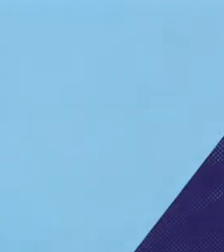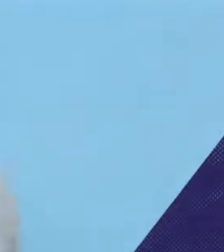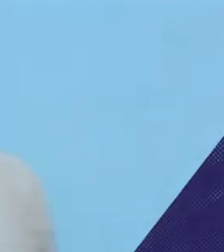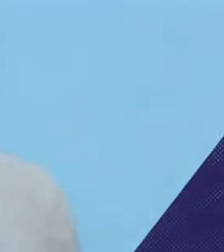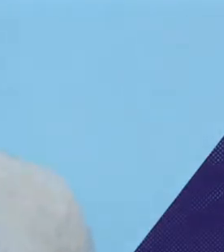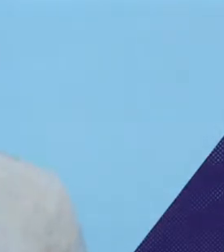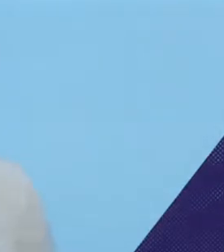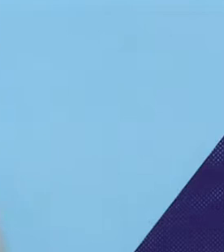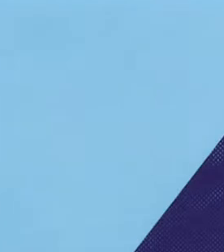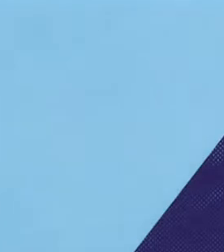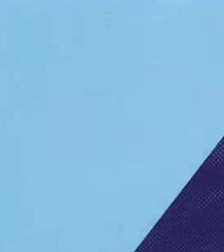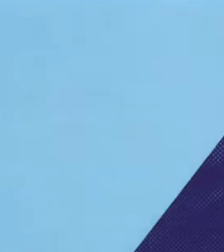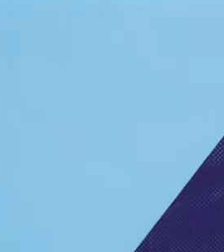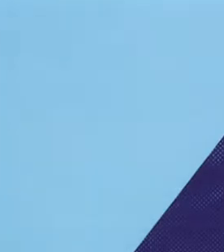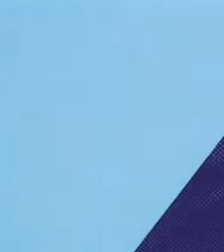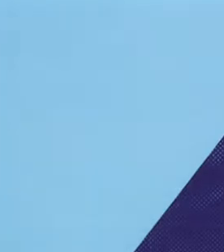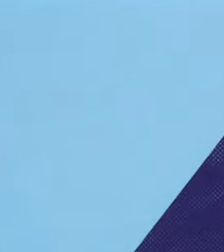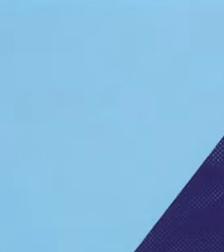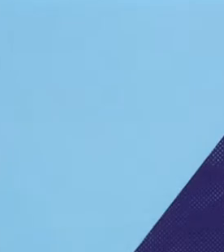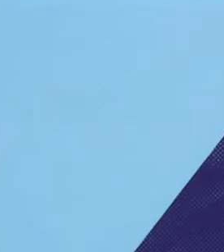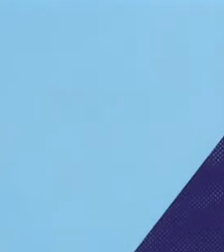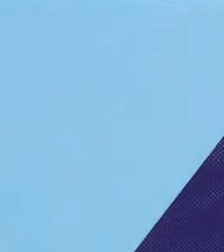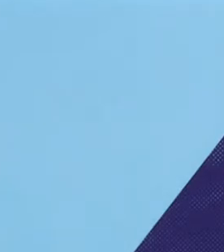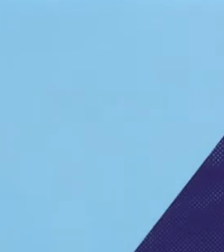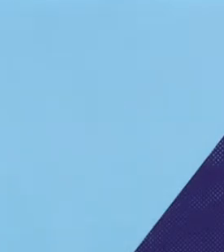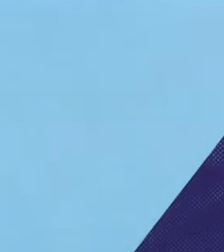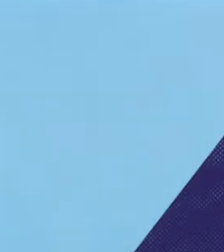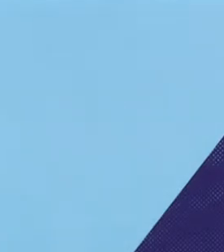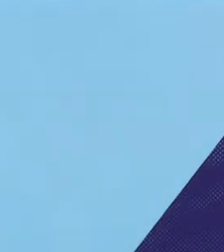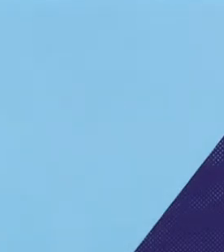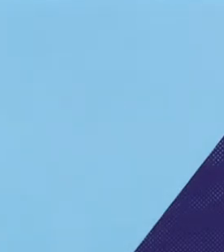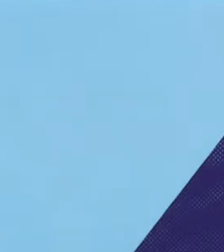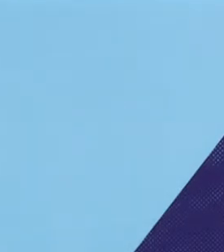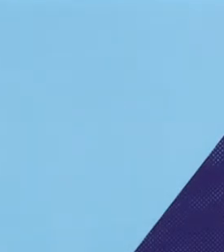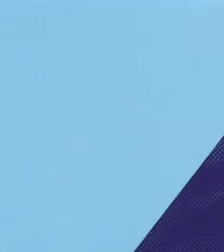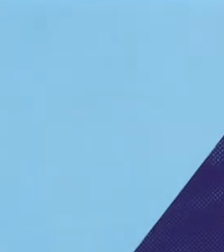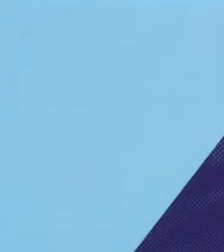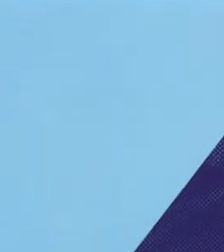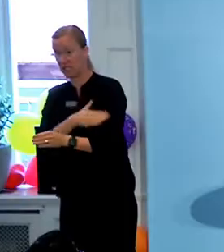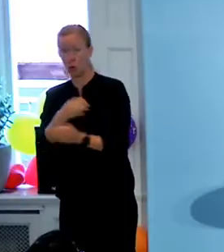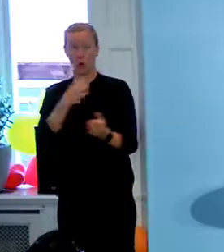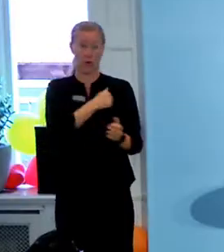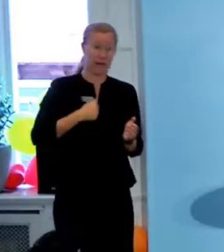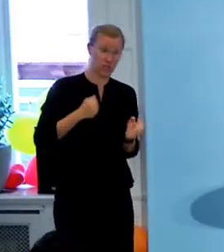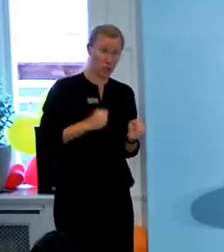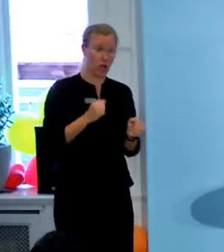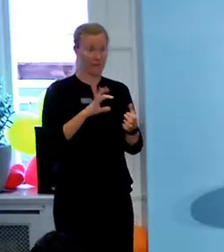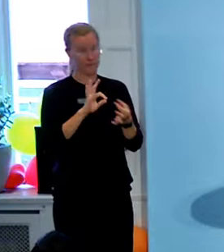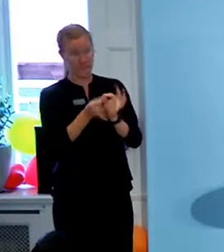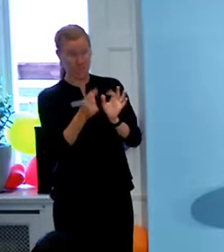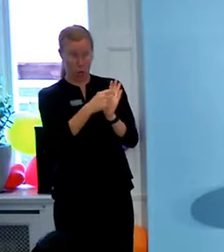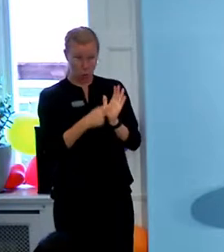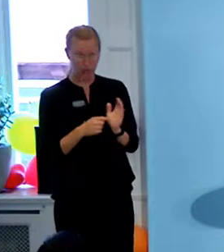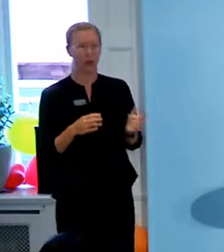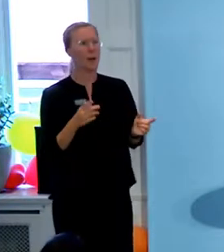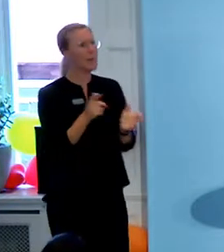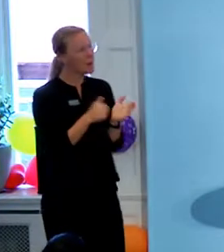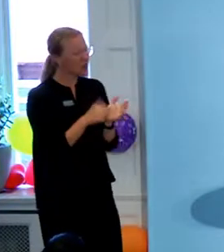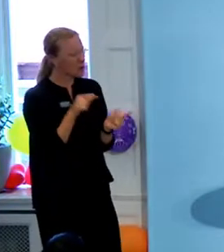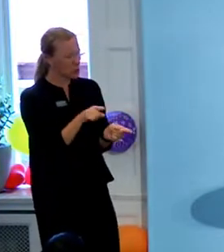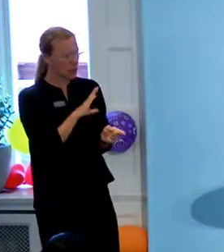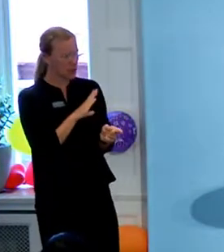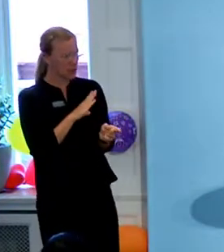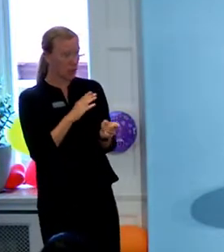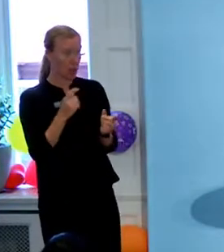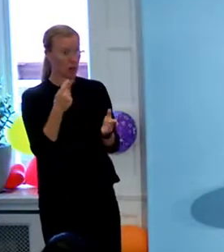med kommunerna. Man kan inte säga att kommunen får sköta socialtjänsten och regeringen får stifta lagar. Men bedömer du till exempel att förslaget kommer